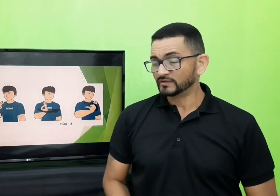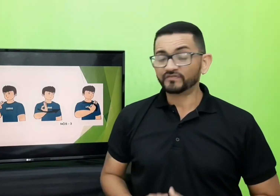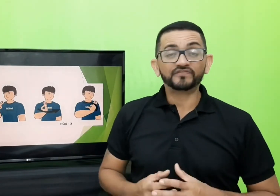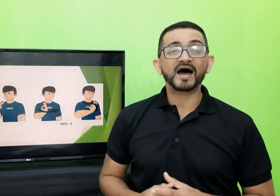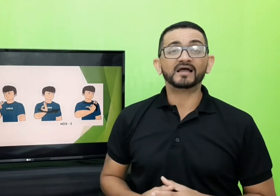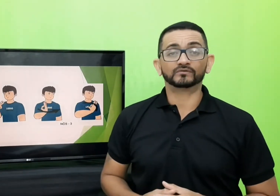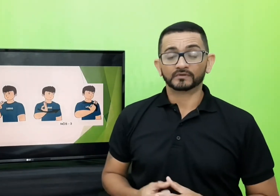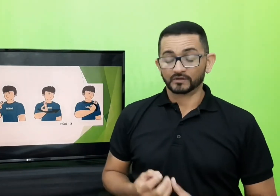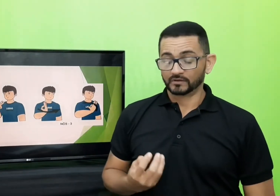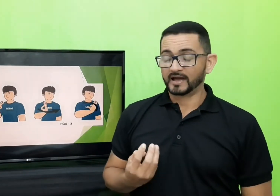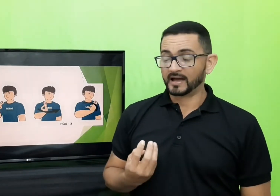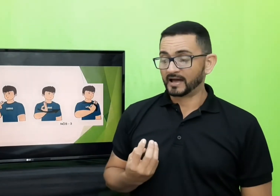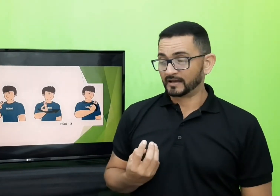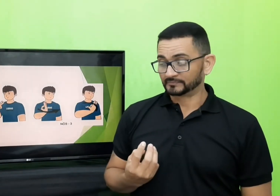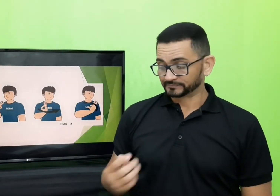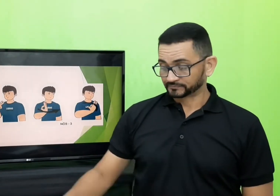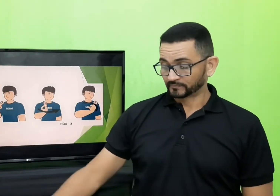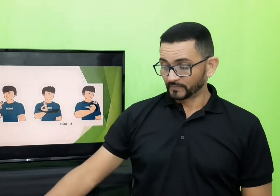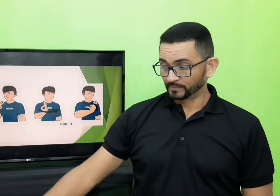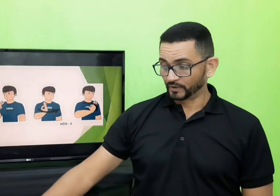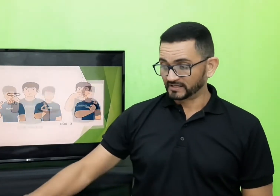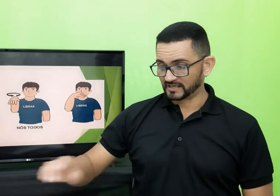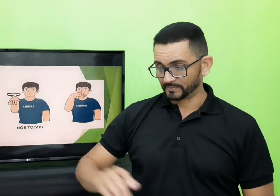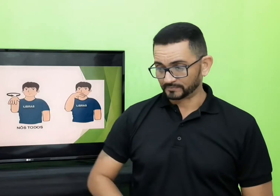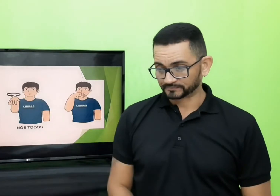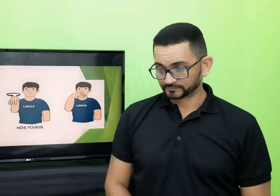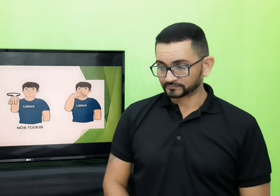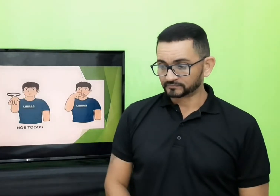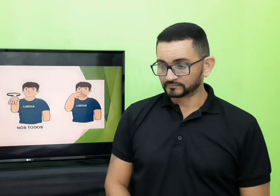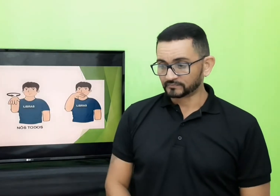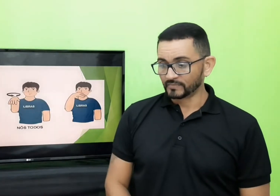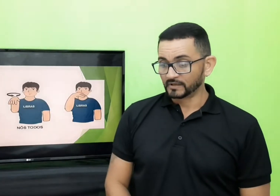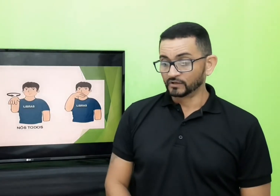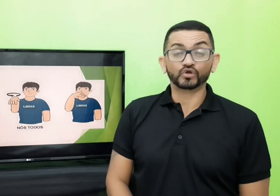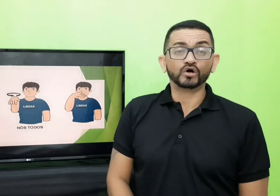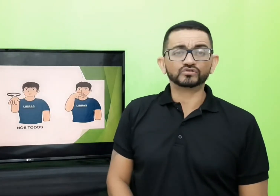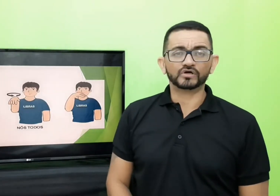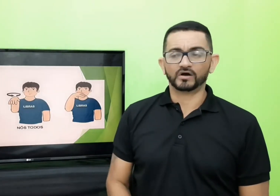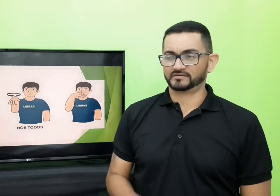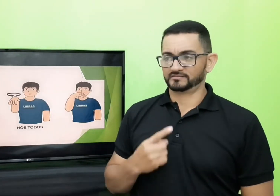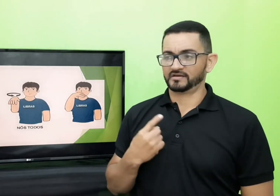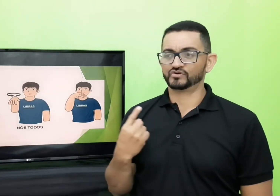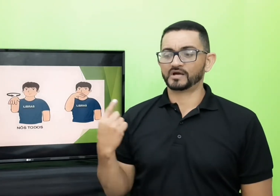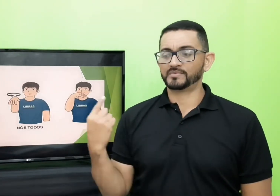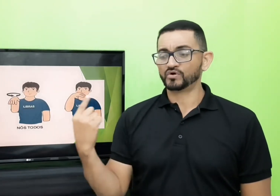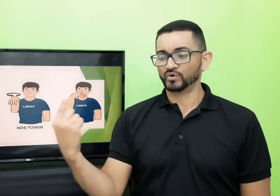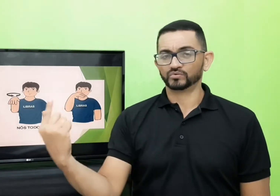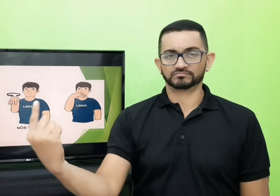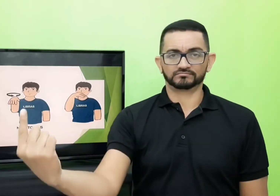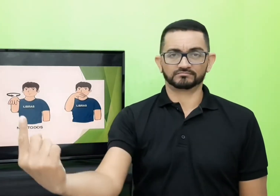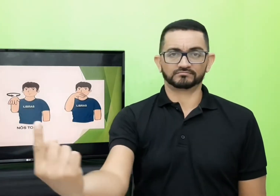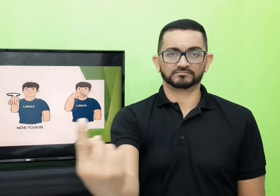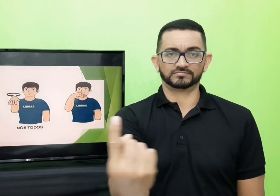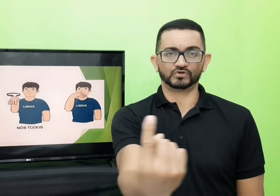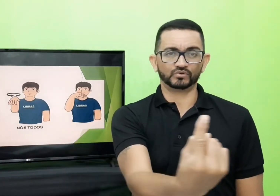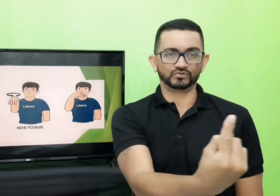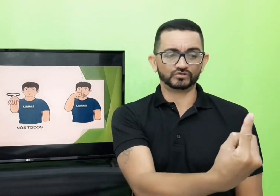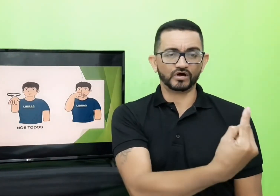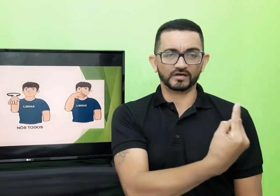eu falo, por exemplo, todos nós, eu já me incluo. Todos